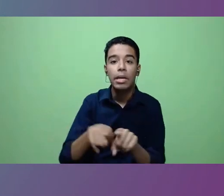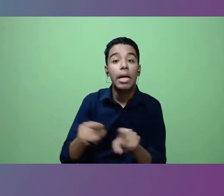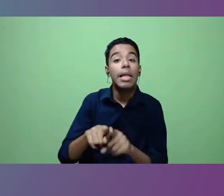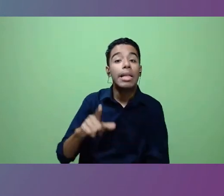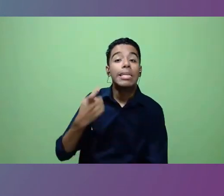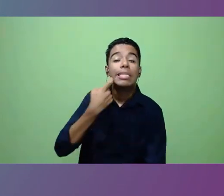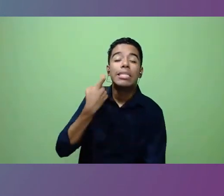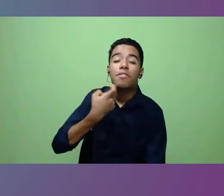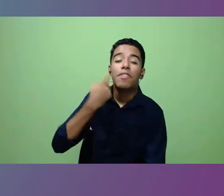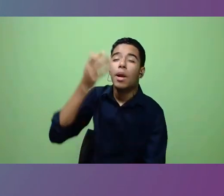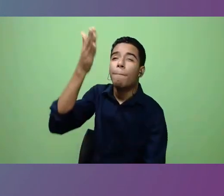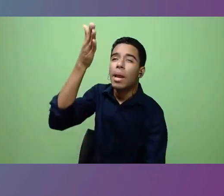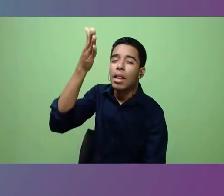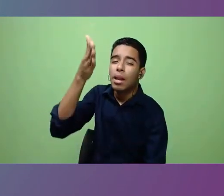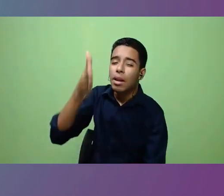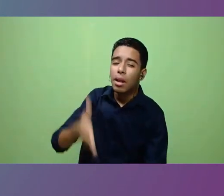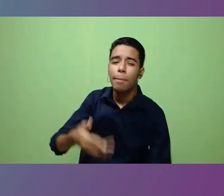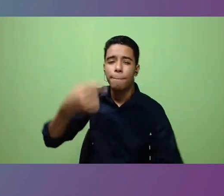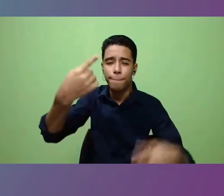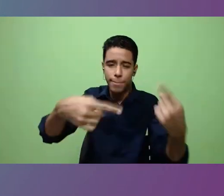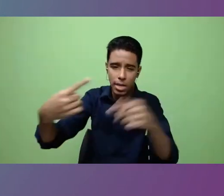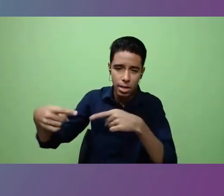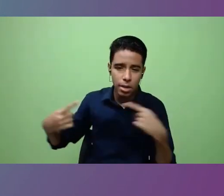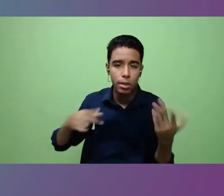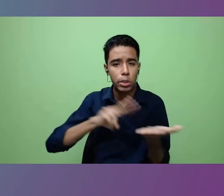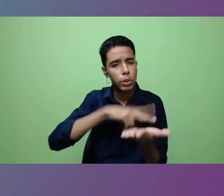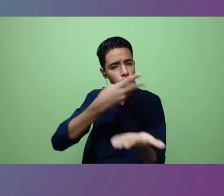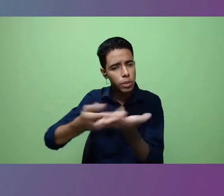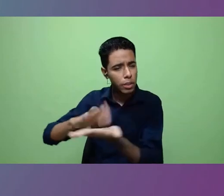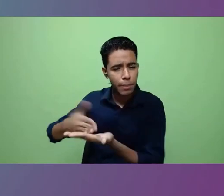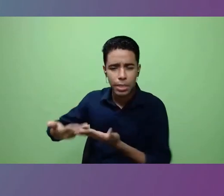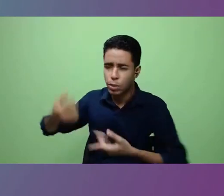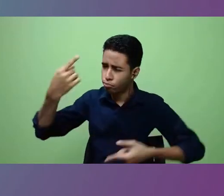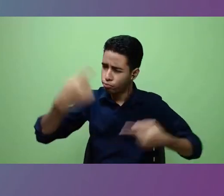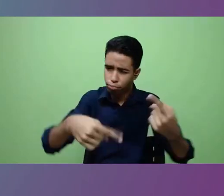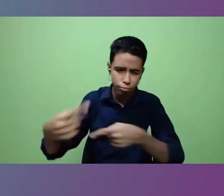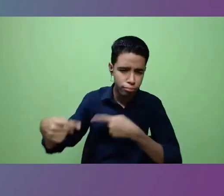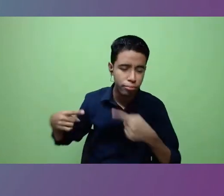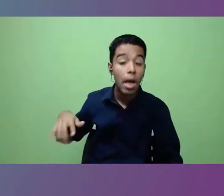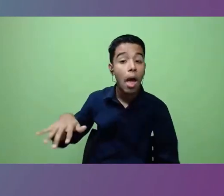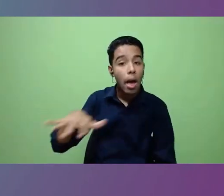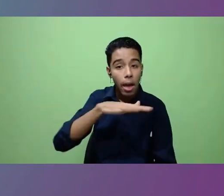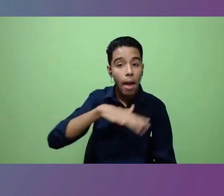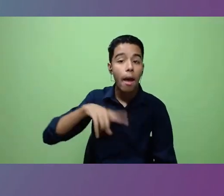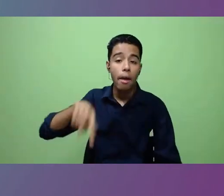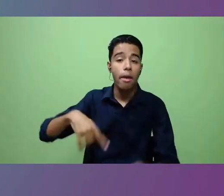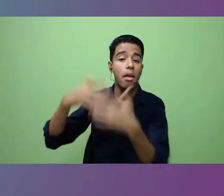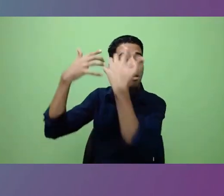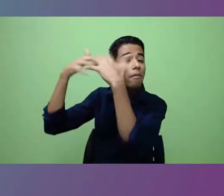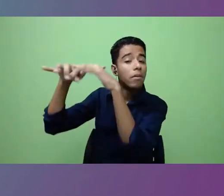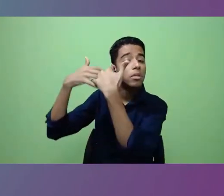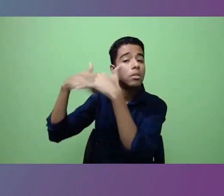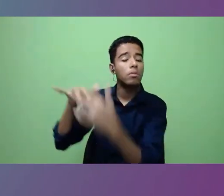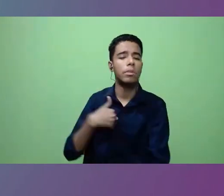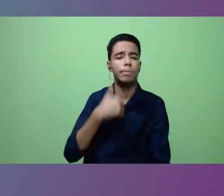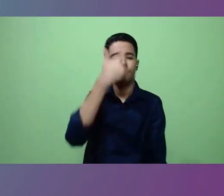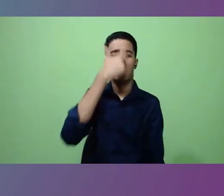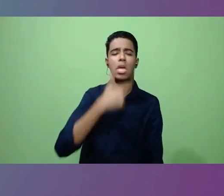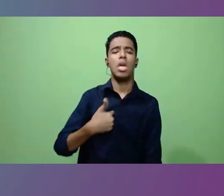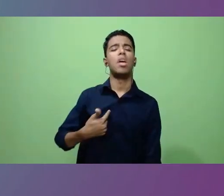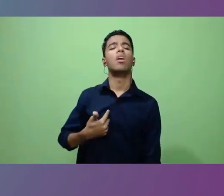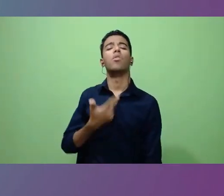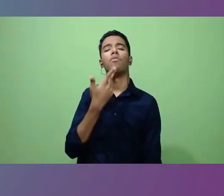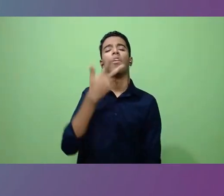tradução, discutindo interpretação. E é um campo de reflexão. Eu não venho aqui como o portador da verdade